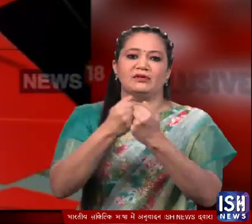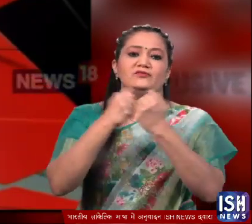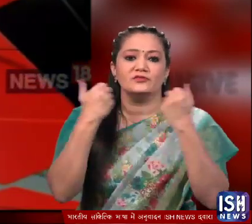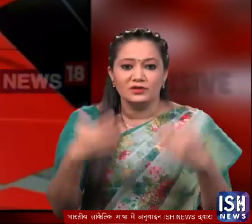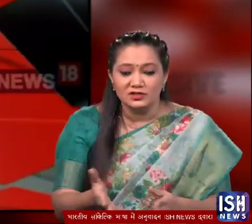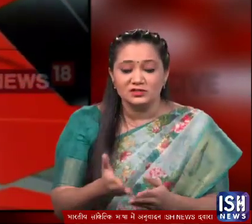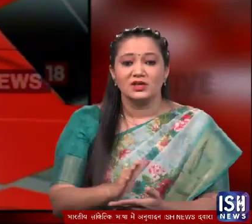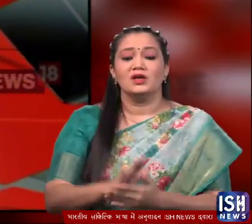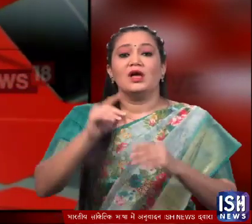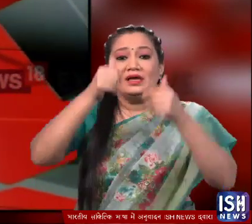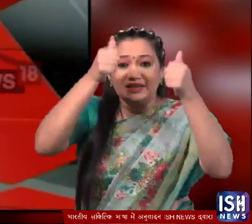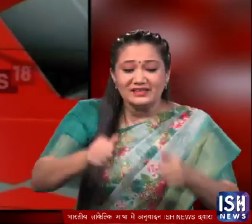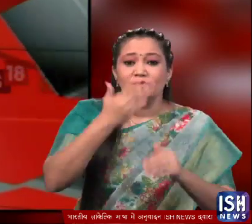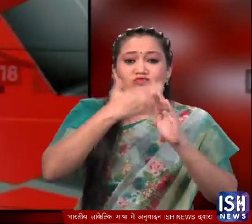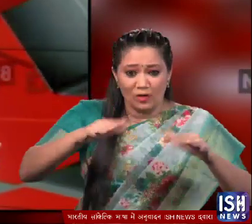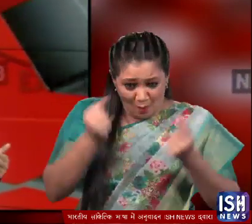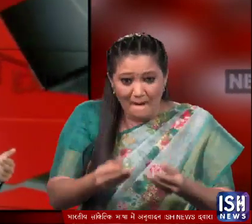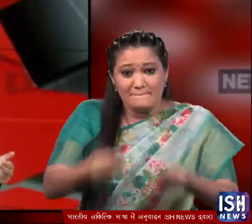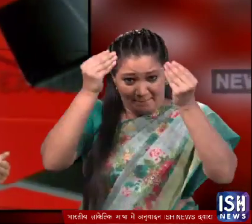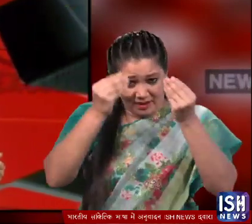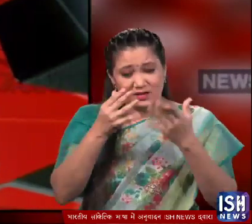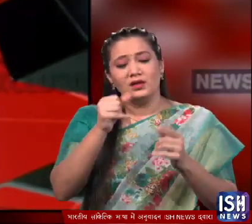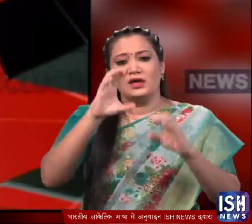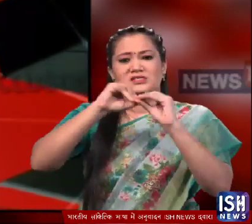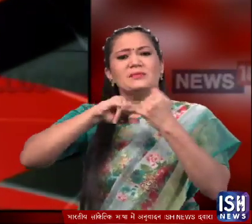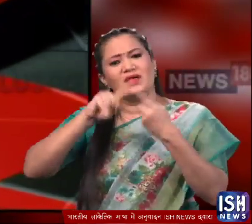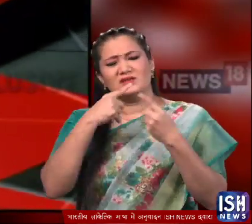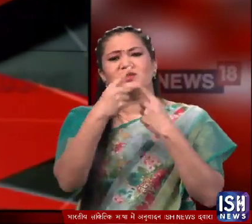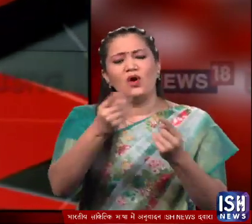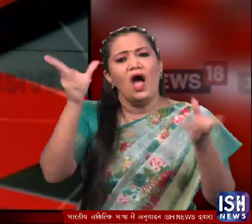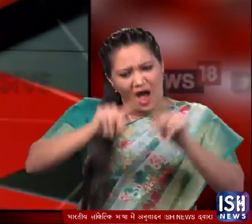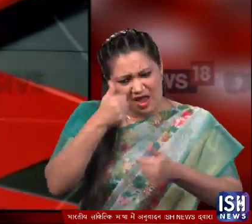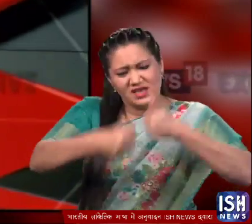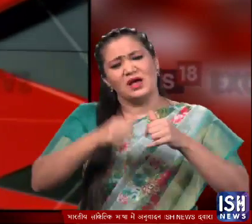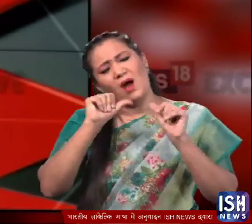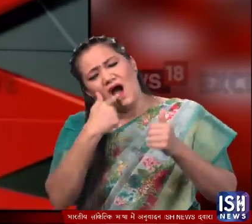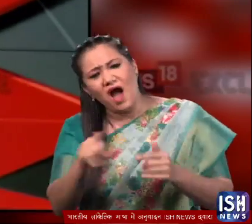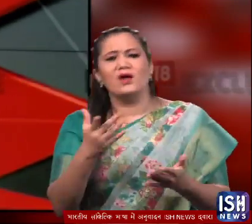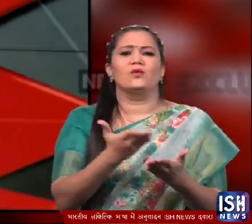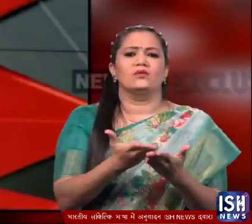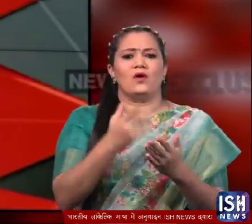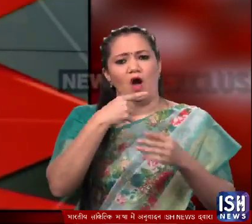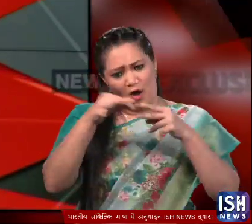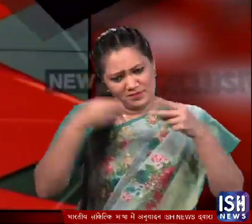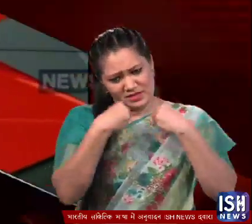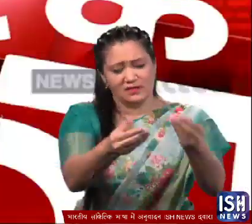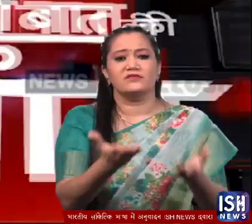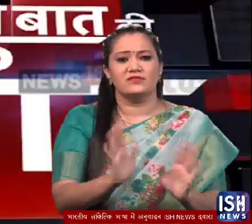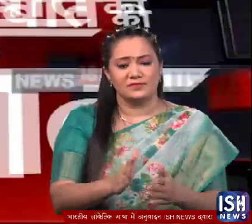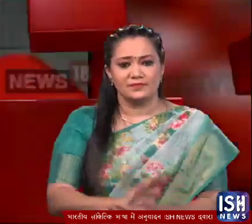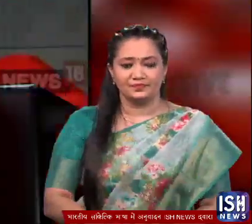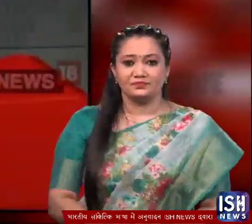तक हो गई। जबकि बच्चों को रिजल्ट में सुधार करवाने के लिए सीबीएसई ने दोबारा परीक्षा देने का विकल्प भी दे रखा